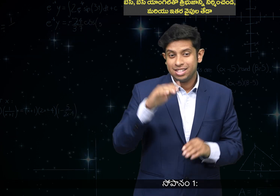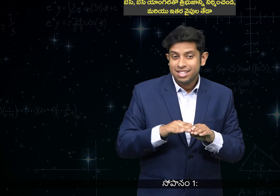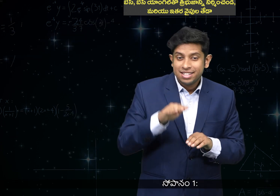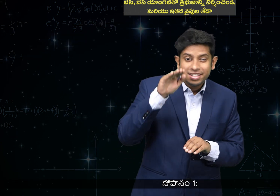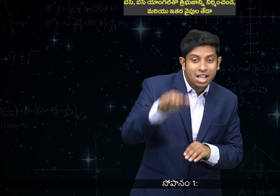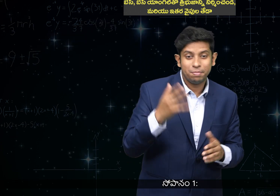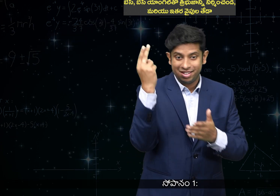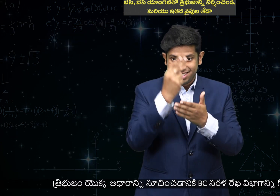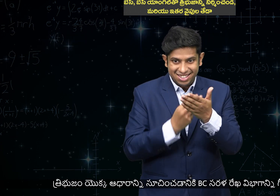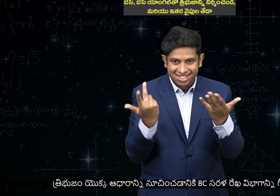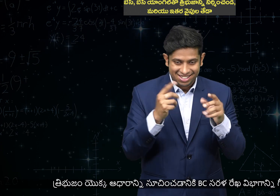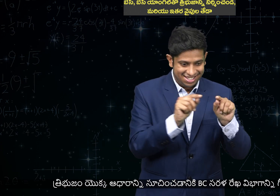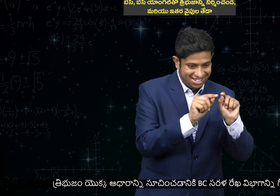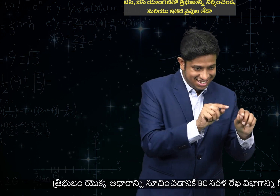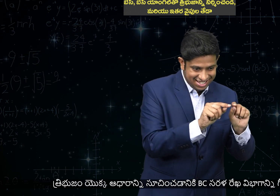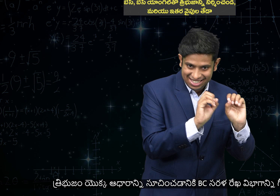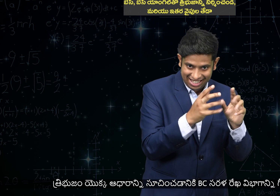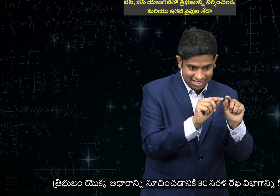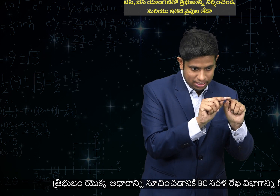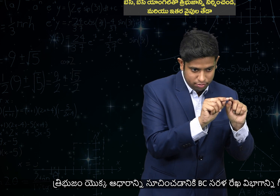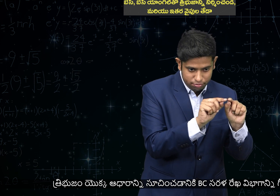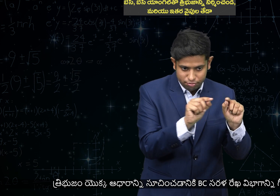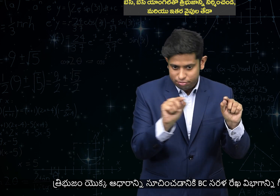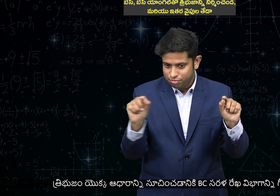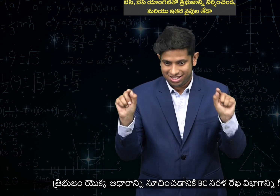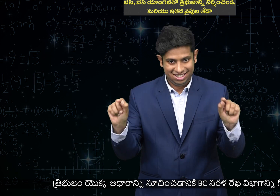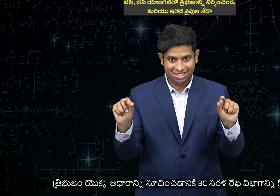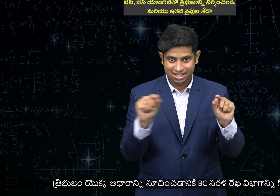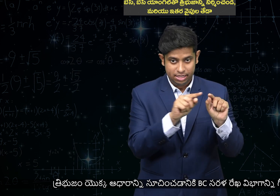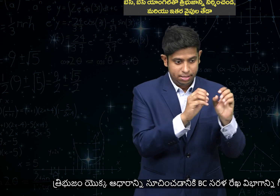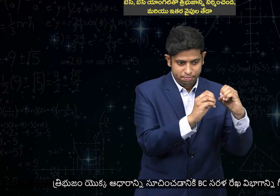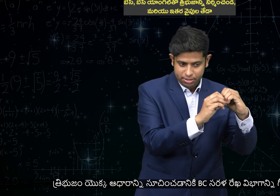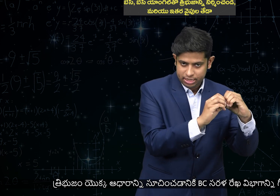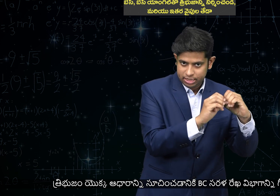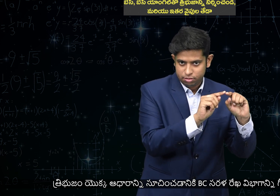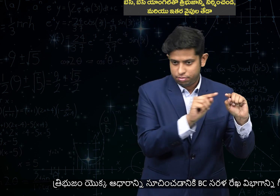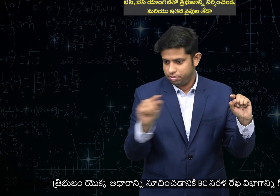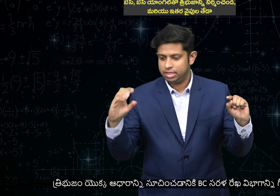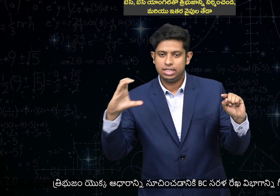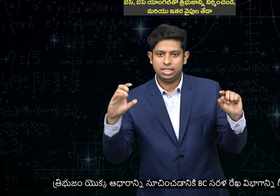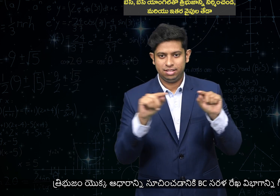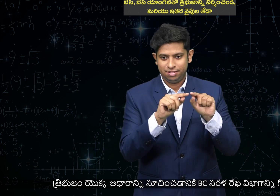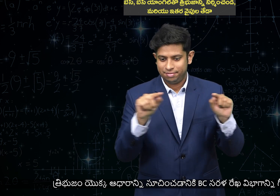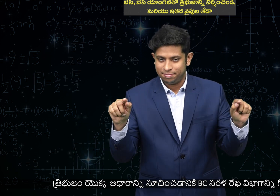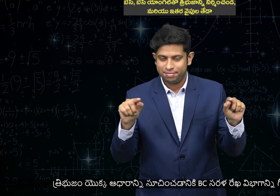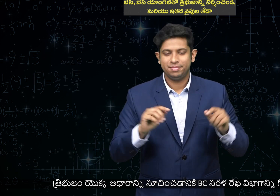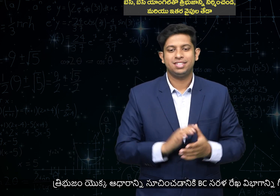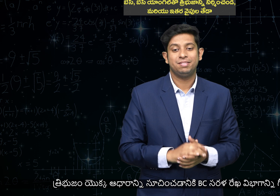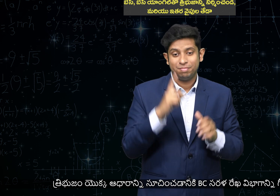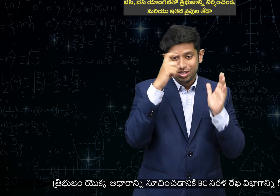సోపానం 1. త్రిభుజం యొక్క ఆధారాన్ని సూచించడానికి బీసీ సరళరేఖ విభాగాన్ని గీయండి.